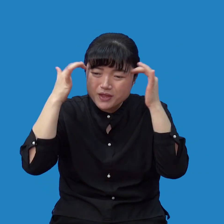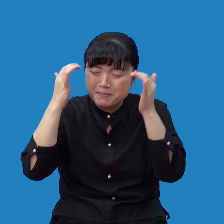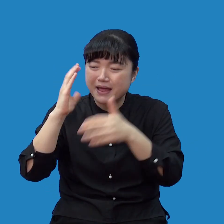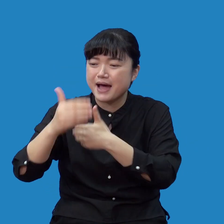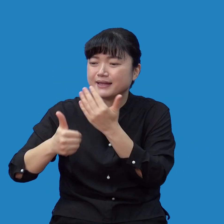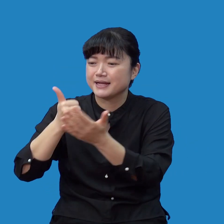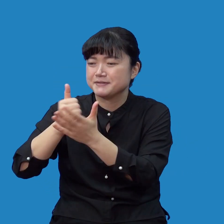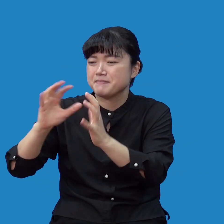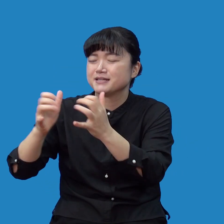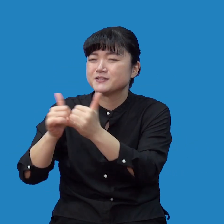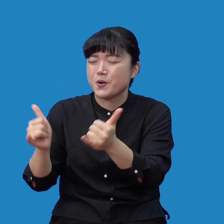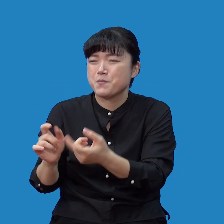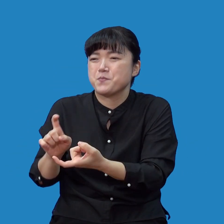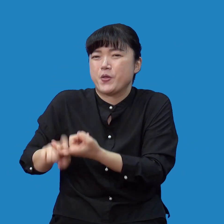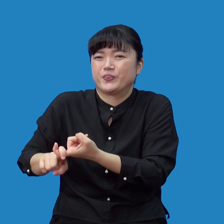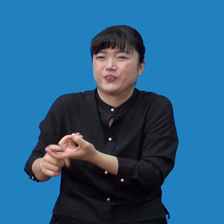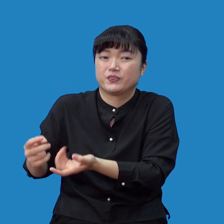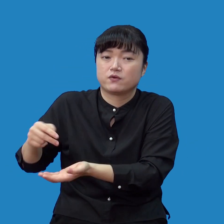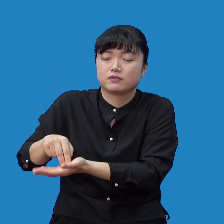이 믿음이 어디서 나왔을까요?